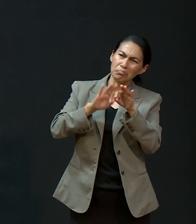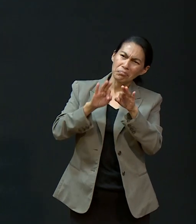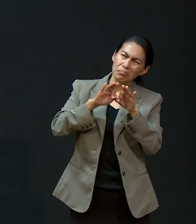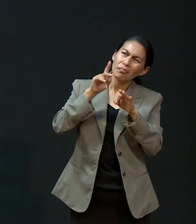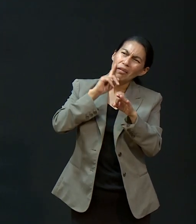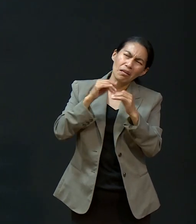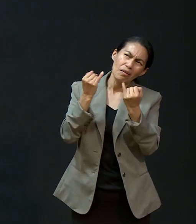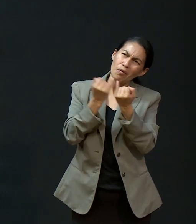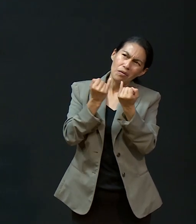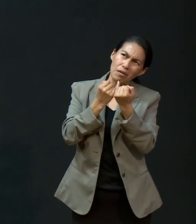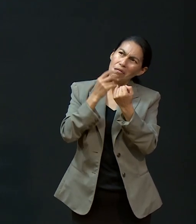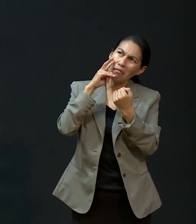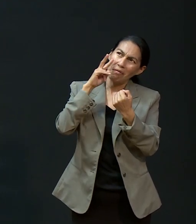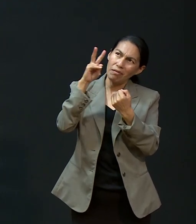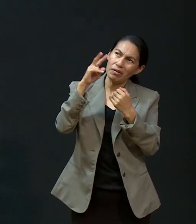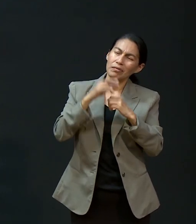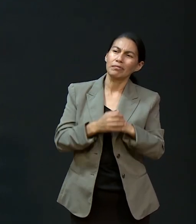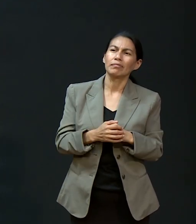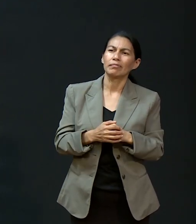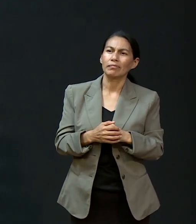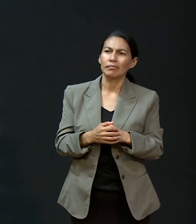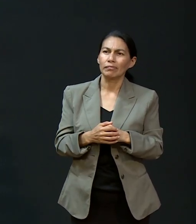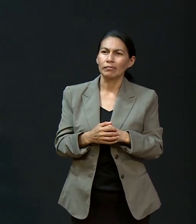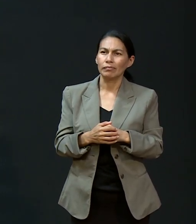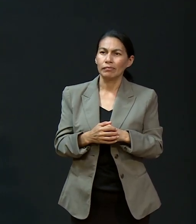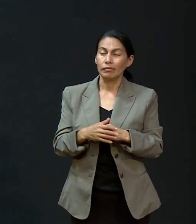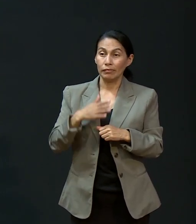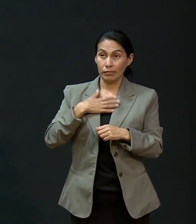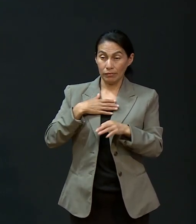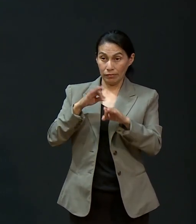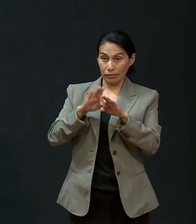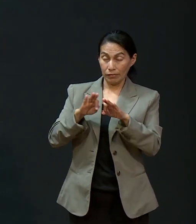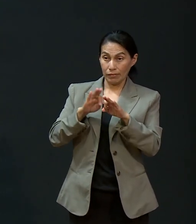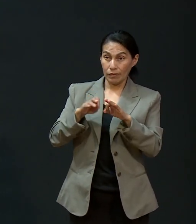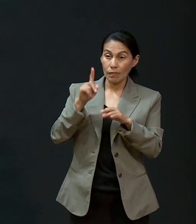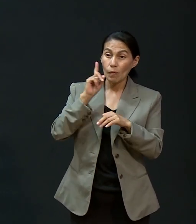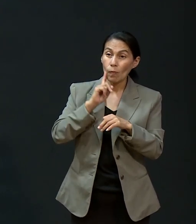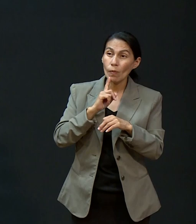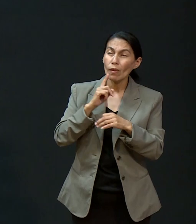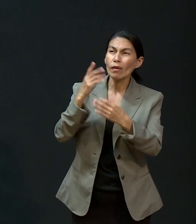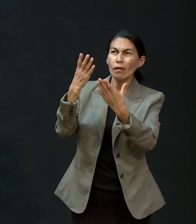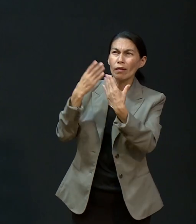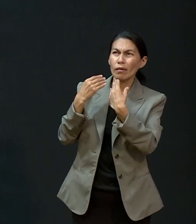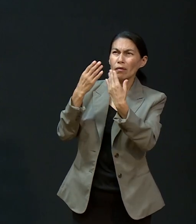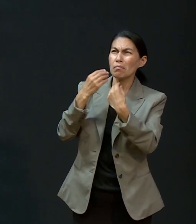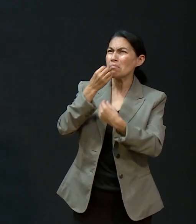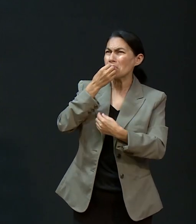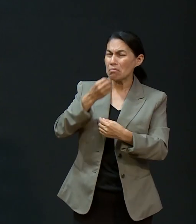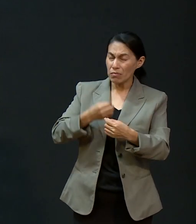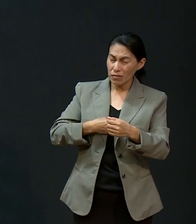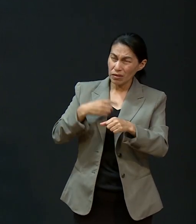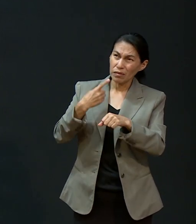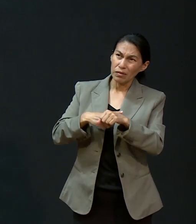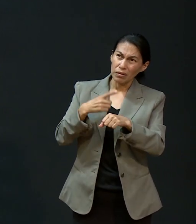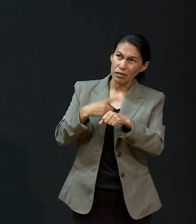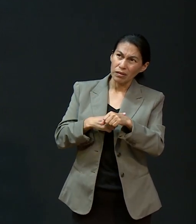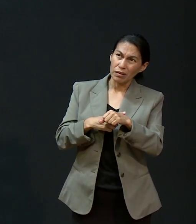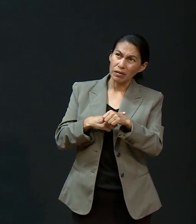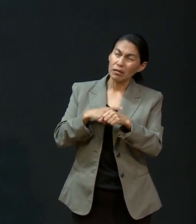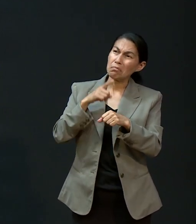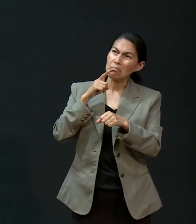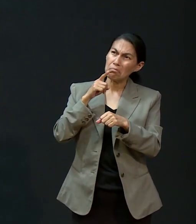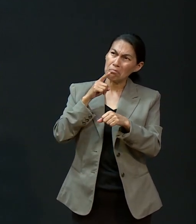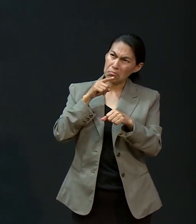aún así, también mi tía nos enseñó que aún ella teniendo esta